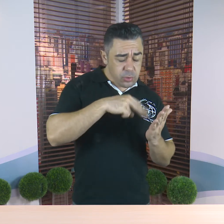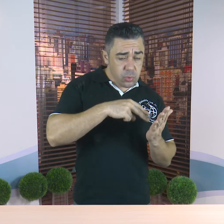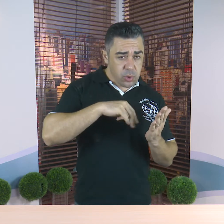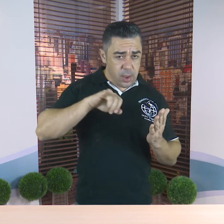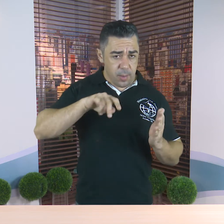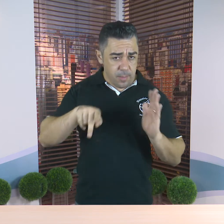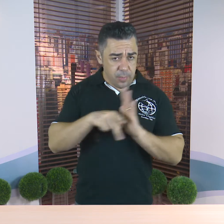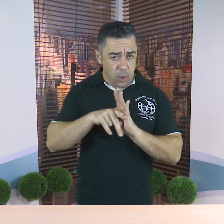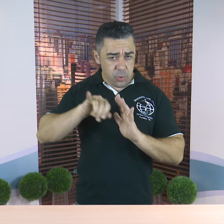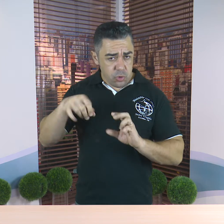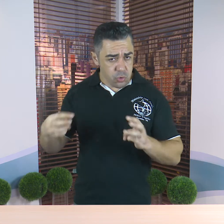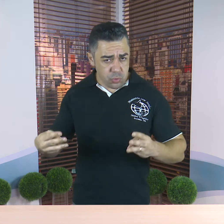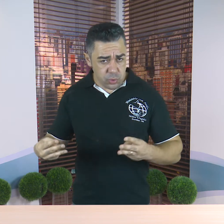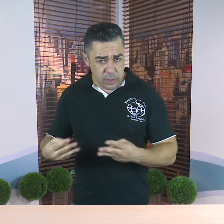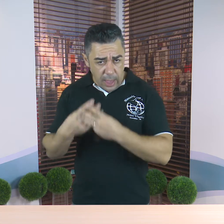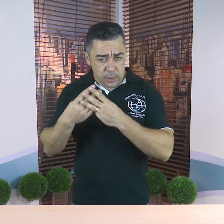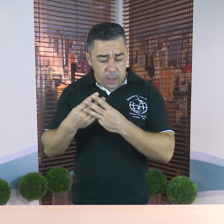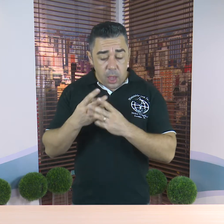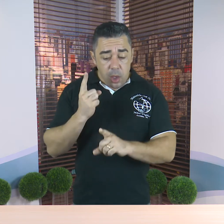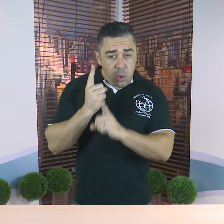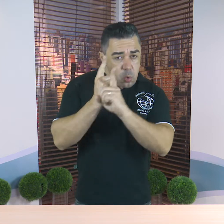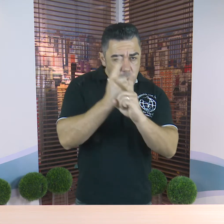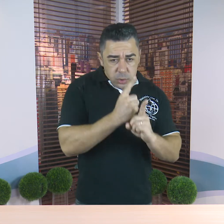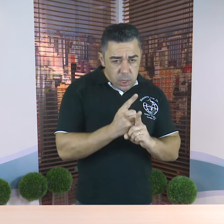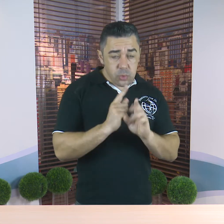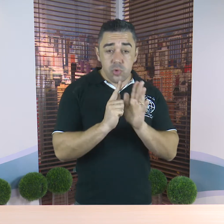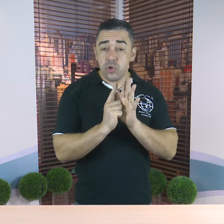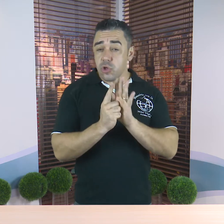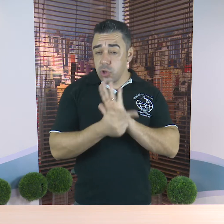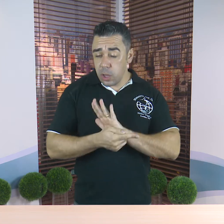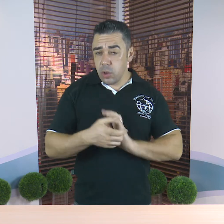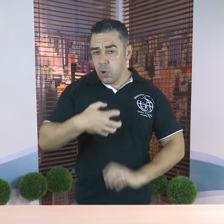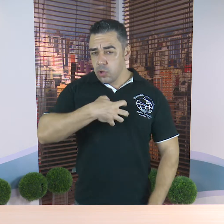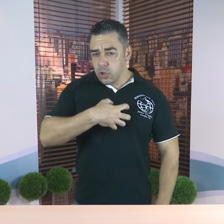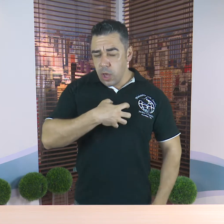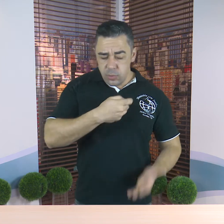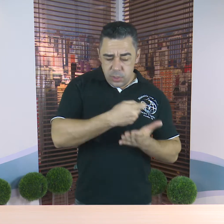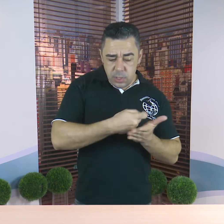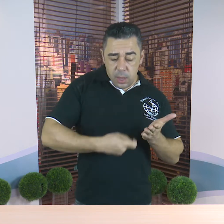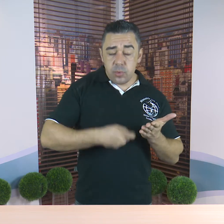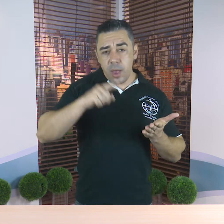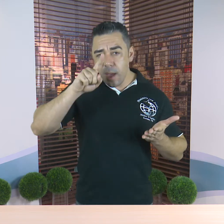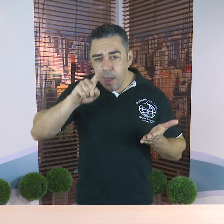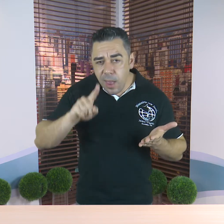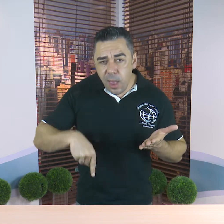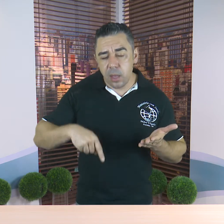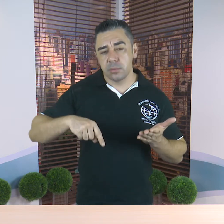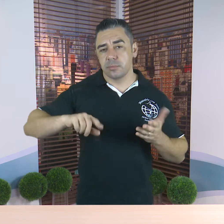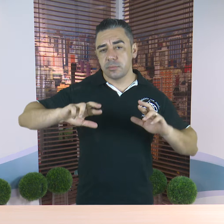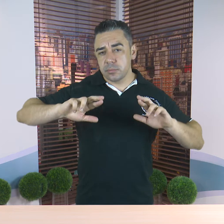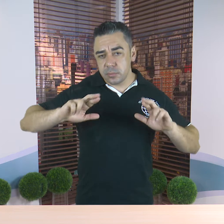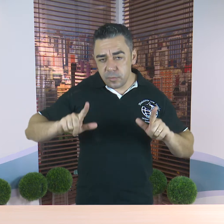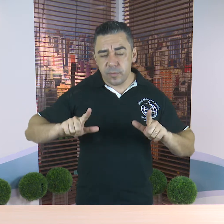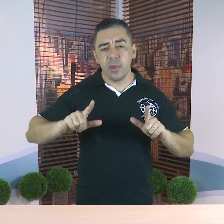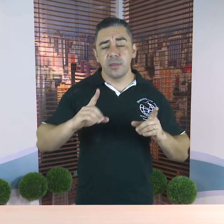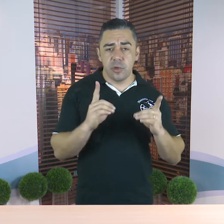judaica, encontramos alguns gêneros literários que têm finalidade extremamente didática, tais